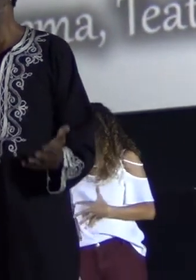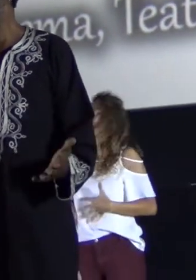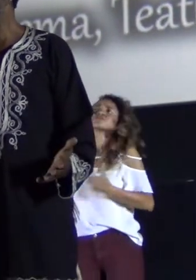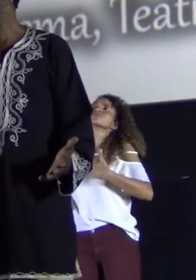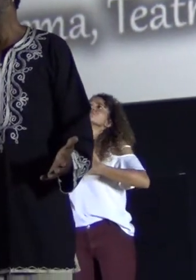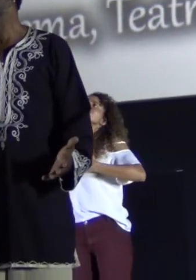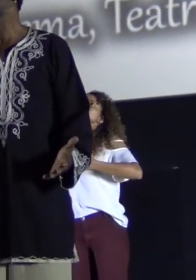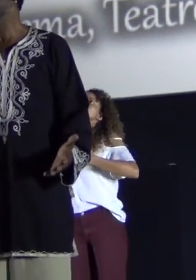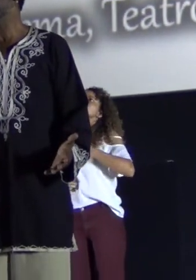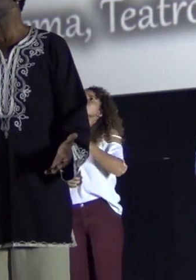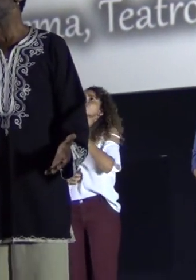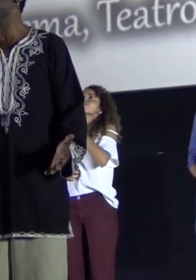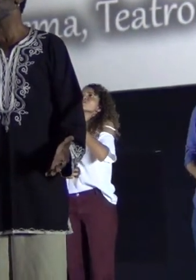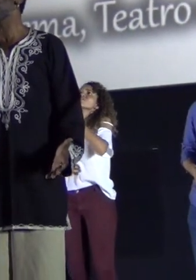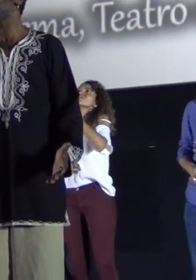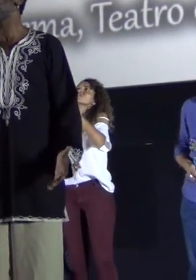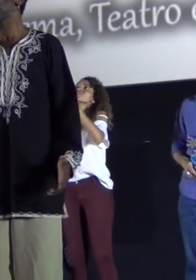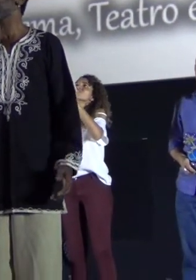Mas